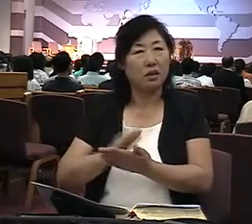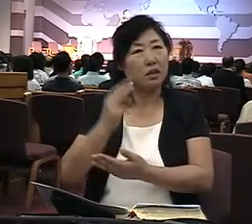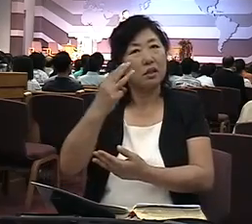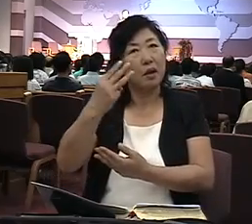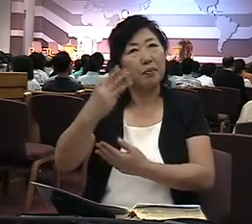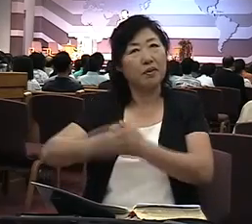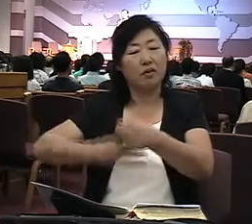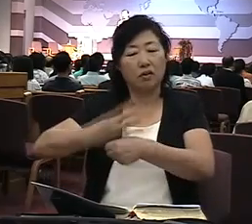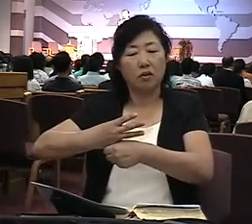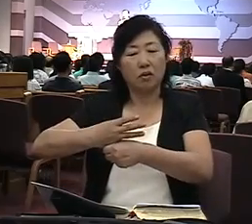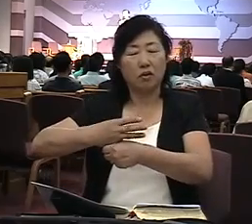다 끝나는 겁니까?